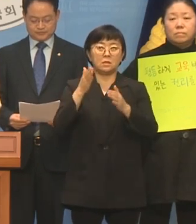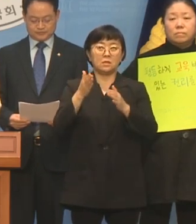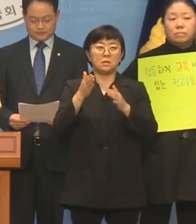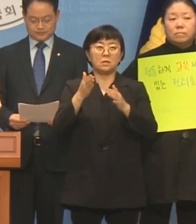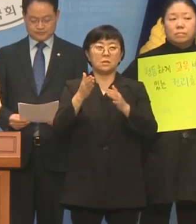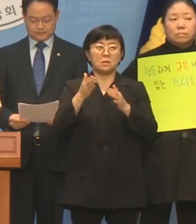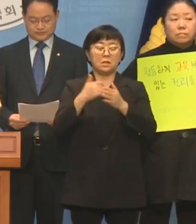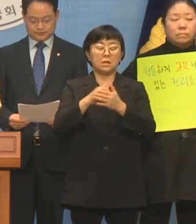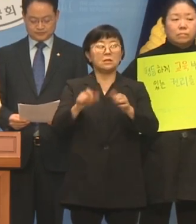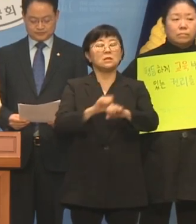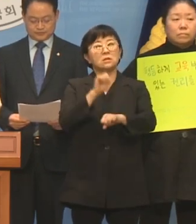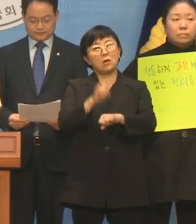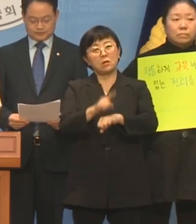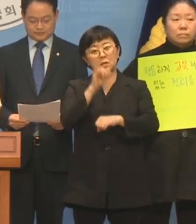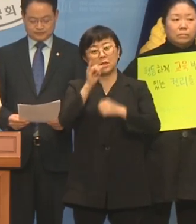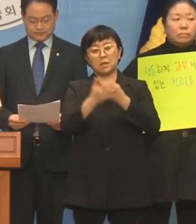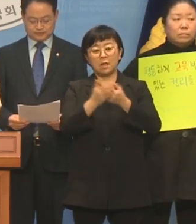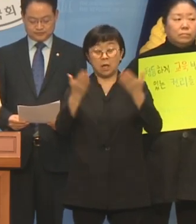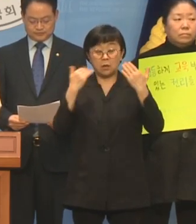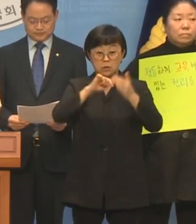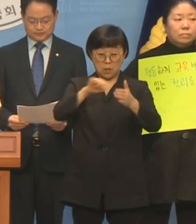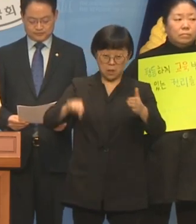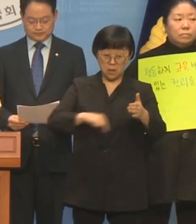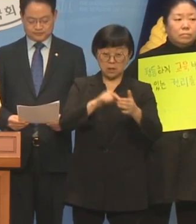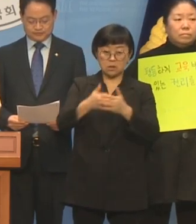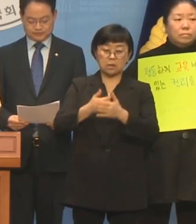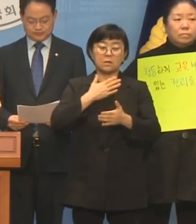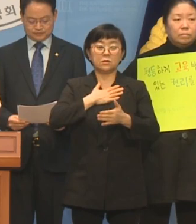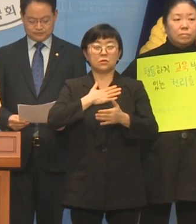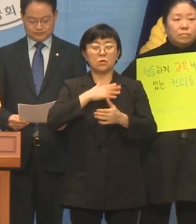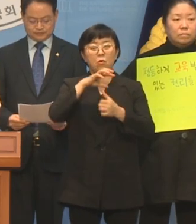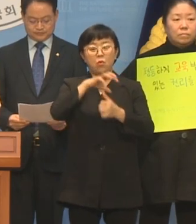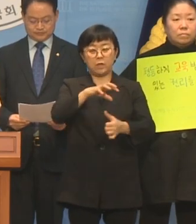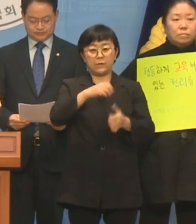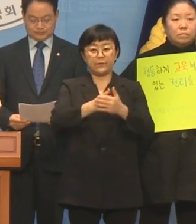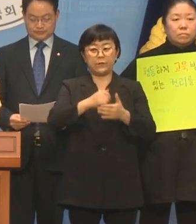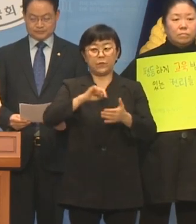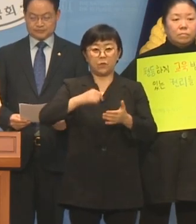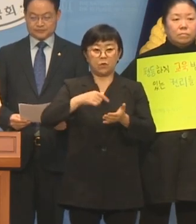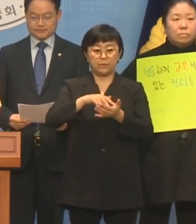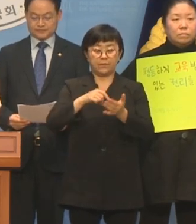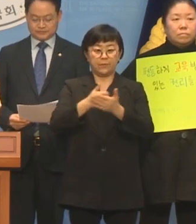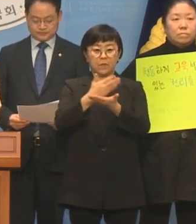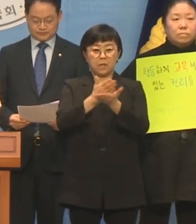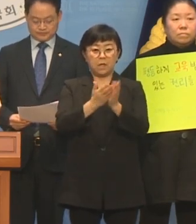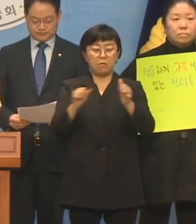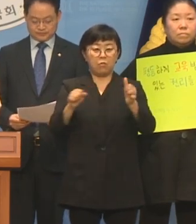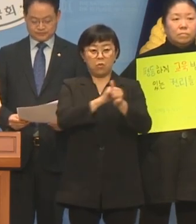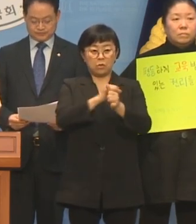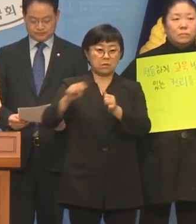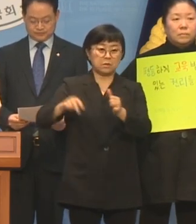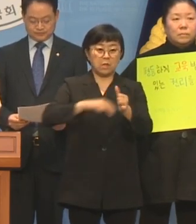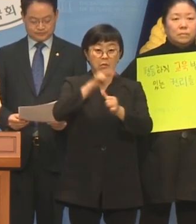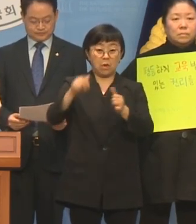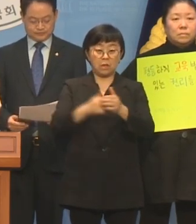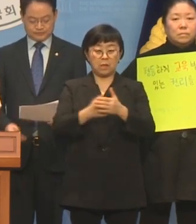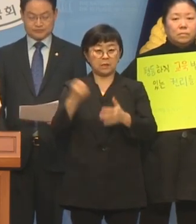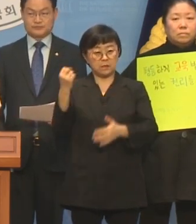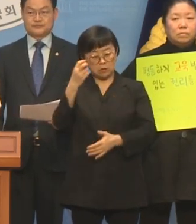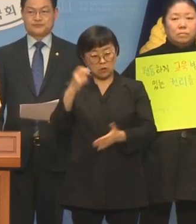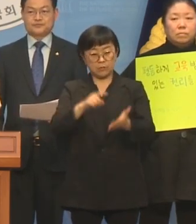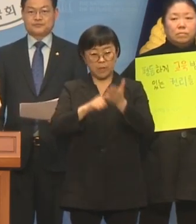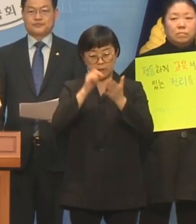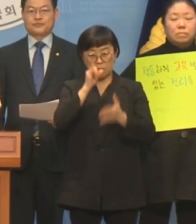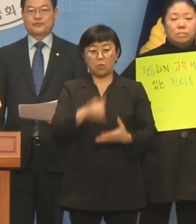경계성 지능인들의 특성상 학교 내에서 정서적 고립과 호소와 다양한 폭력 상황에 수시로 노출되어 있을